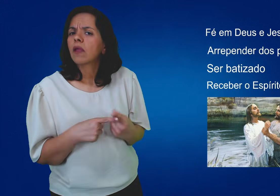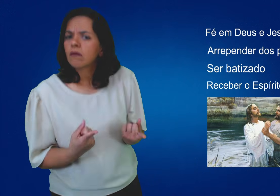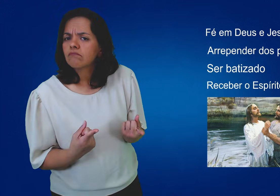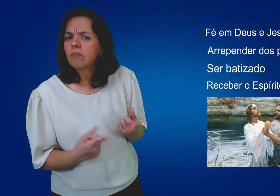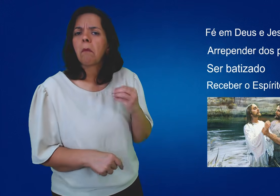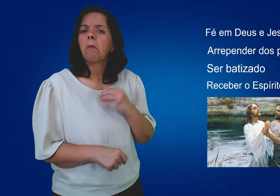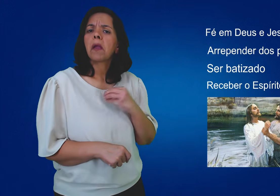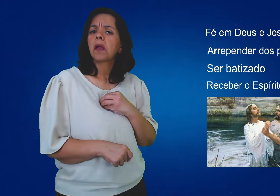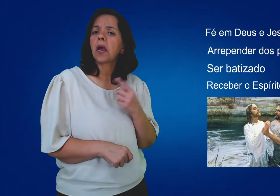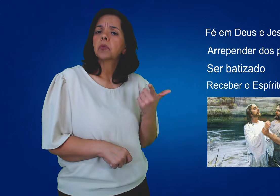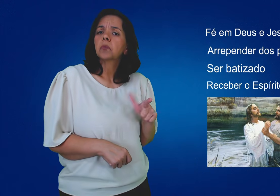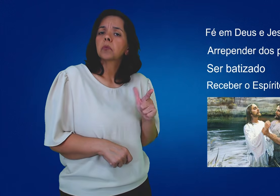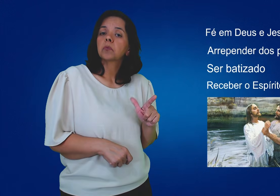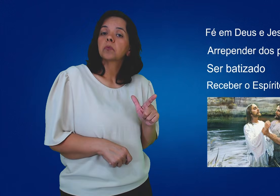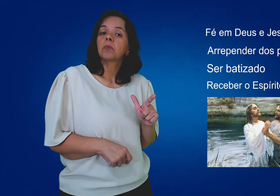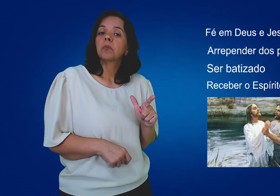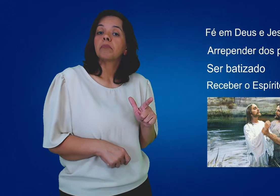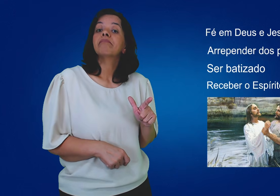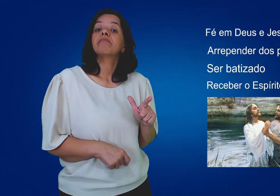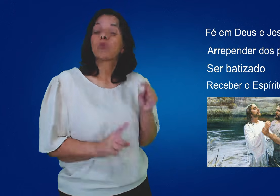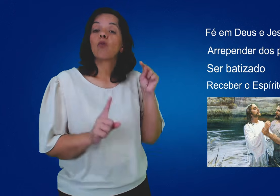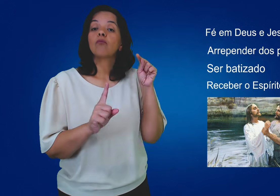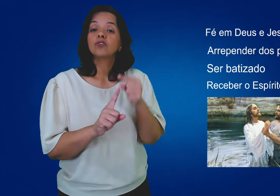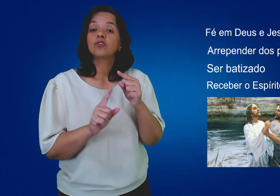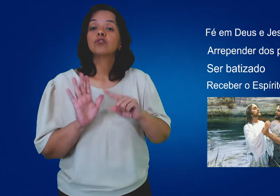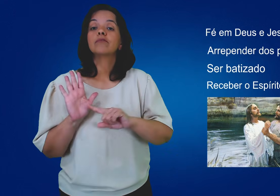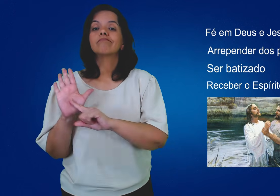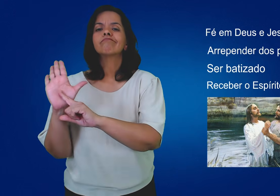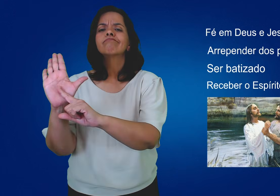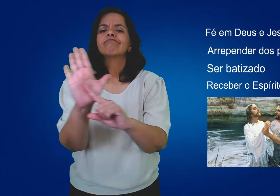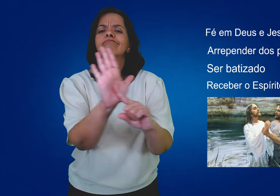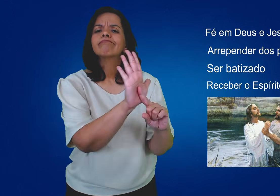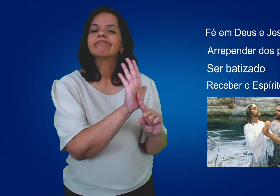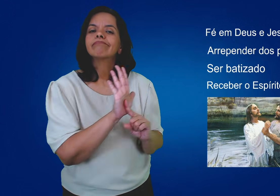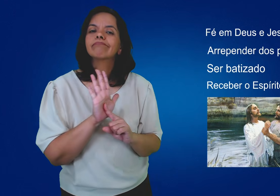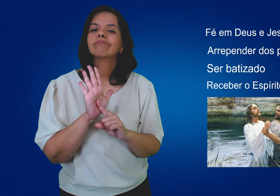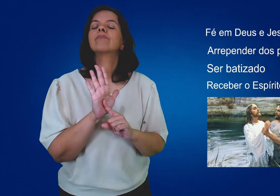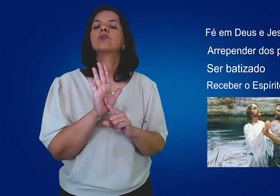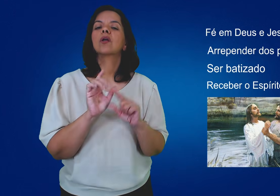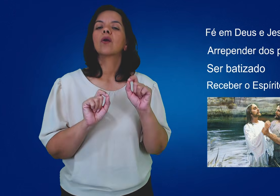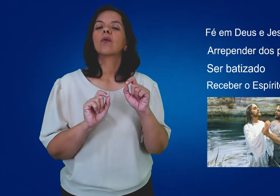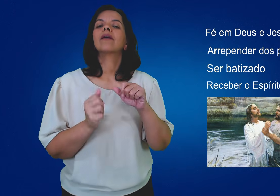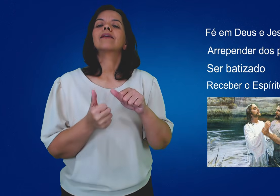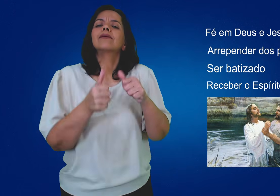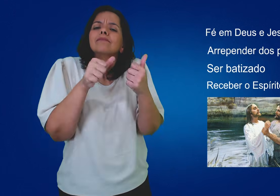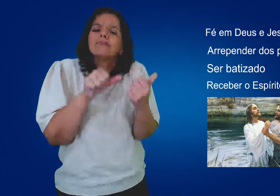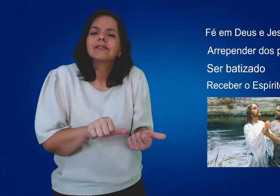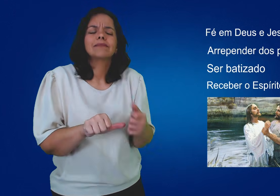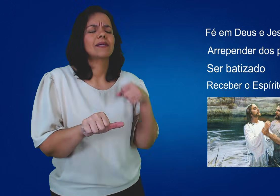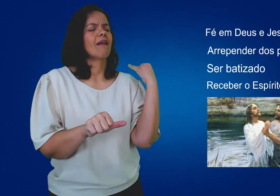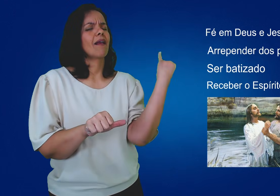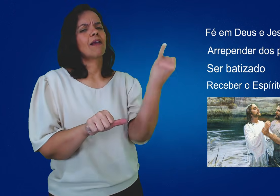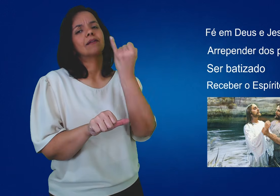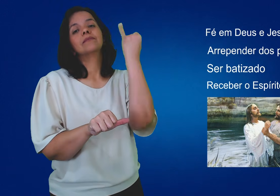E por que Jesus então se batizou se não tinha pecado? Para nos mostrar